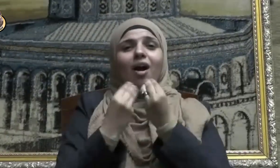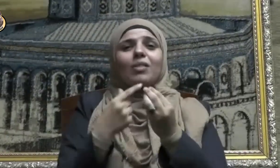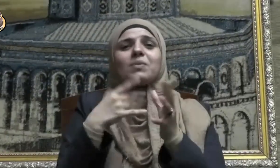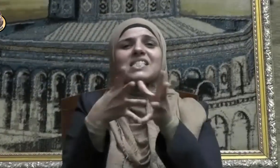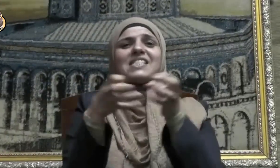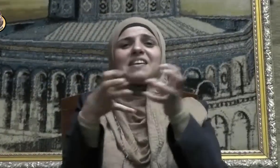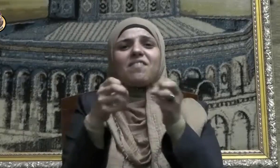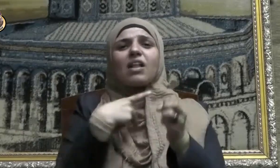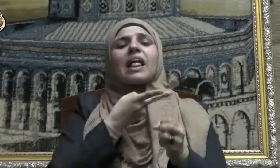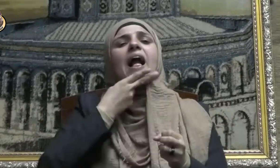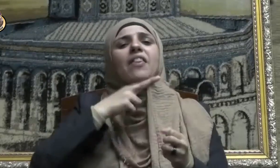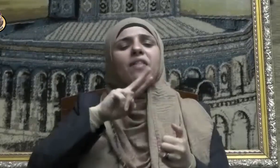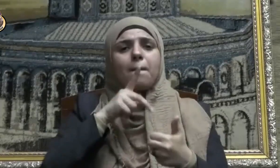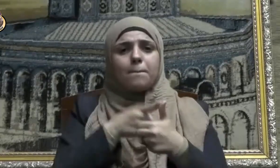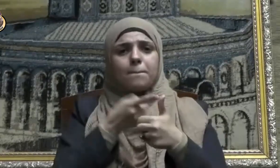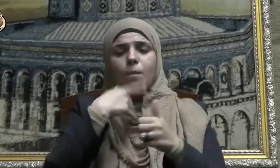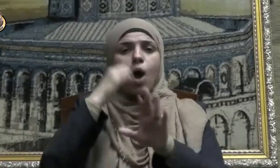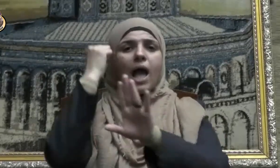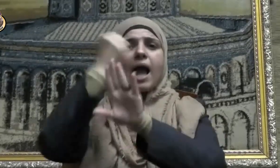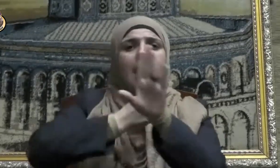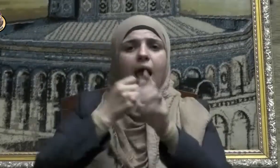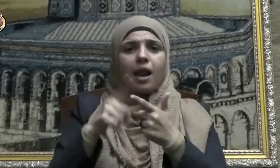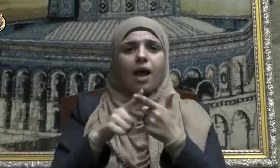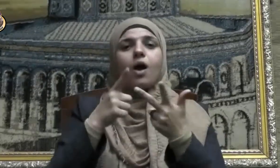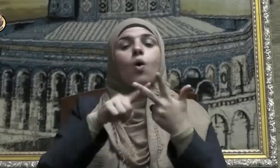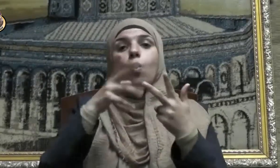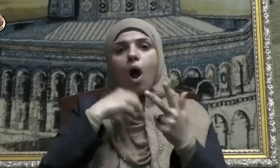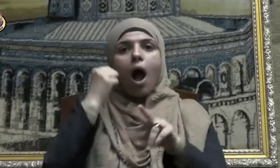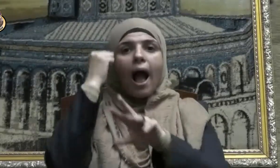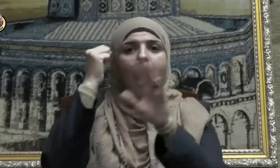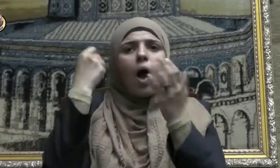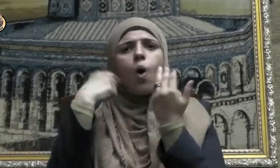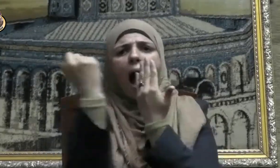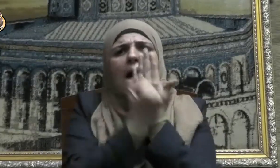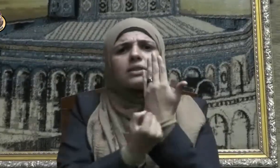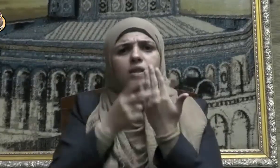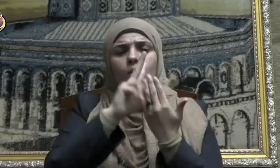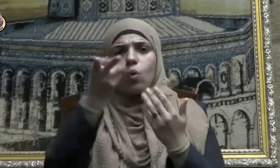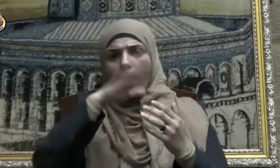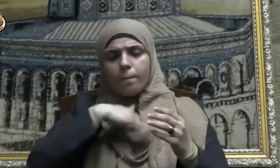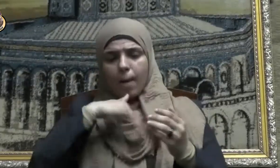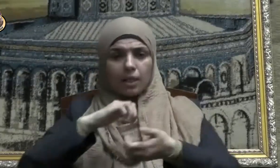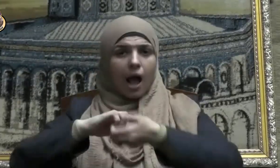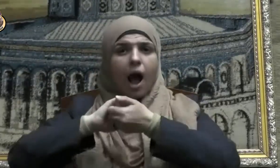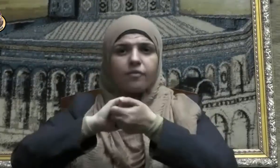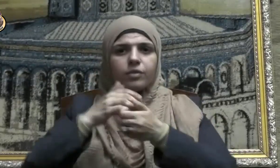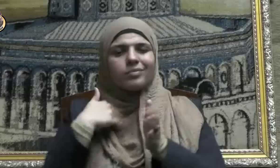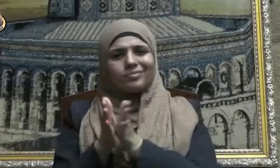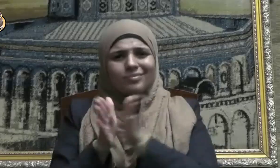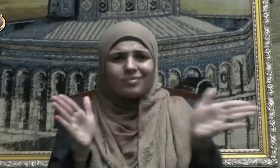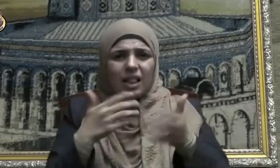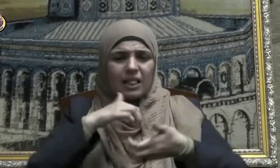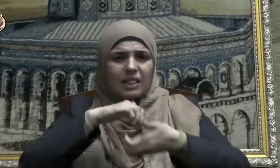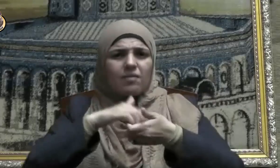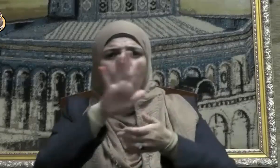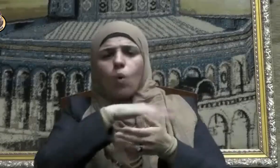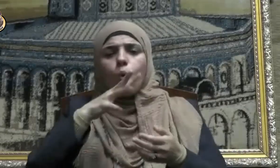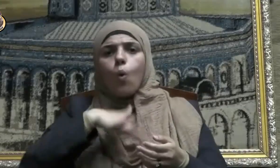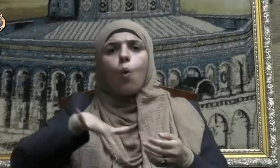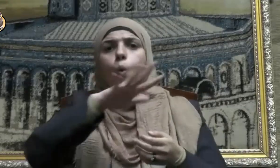من الكذب والخيانة والغدر ونقض العهود والمواثيق وتأليب الرأي العام